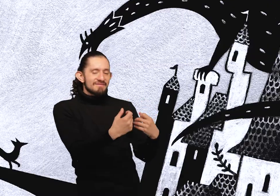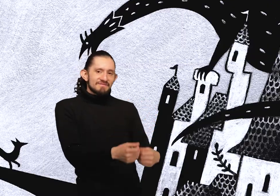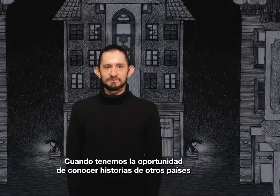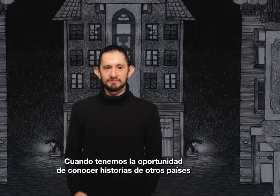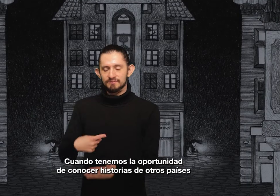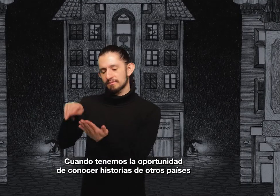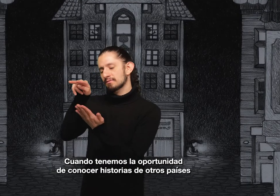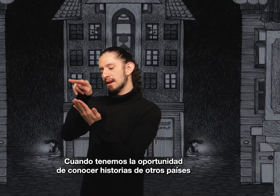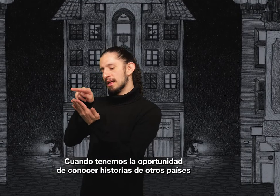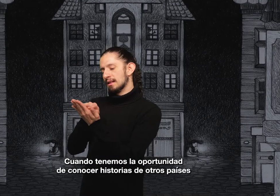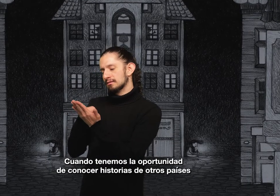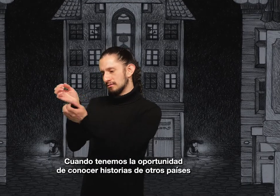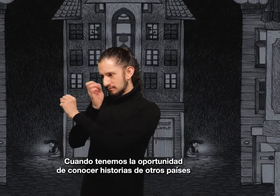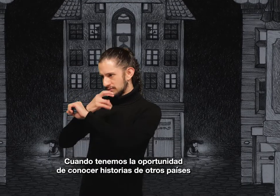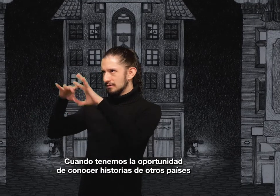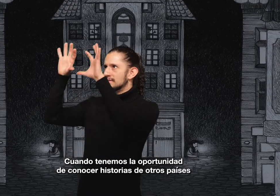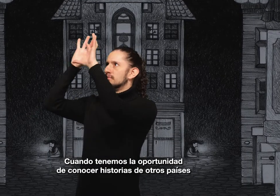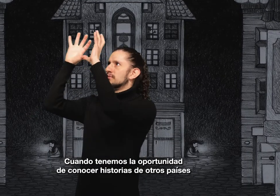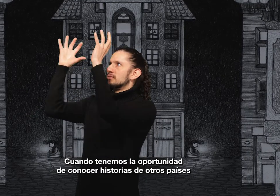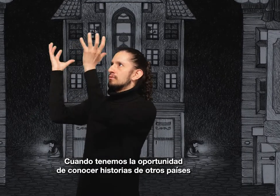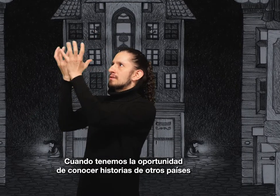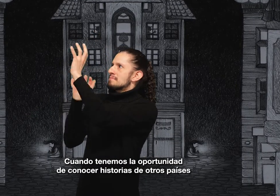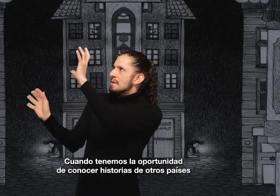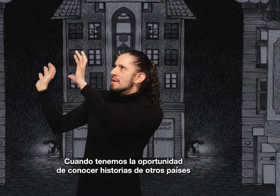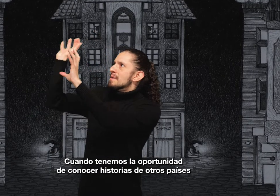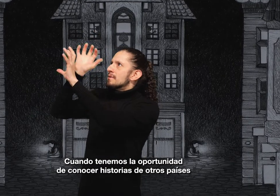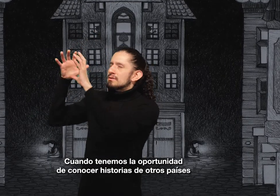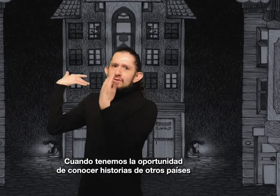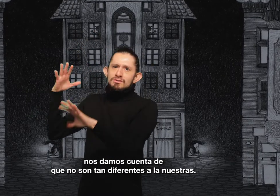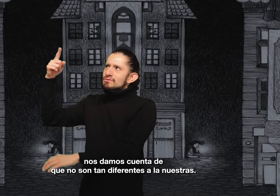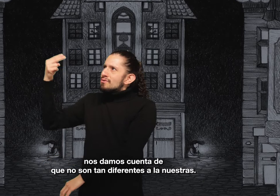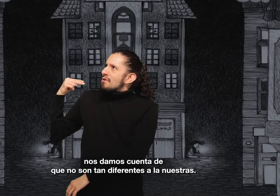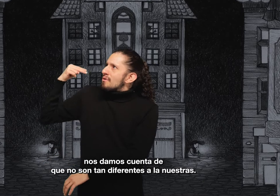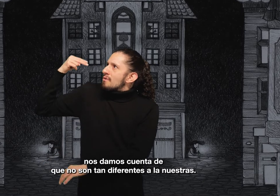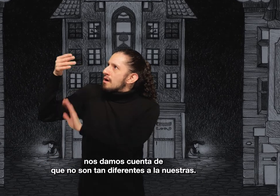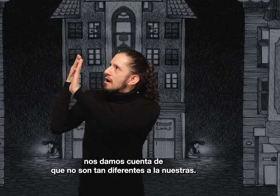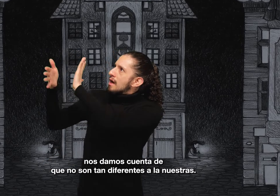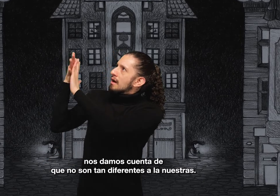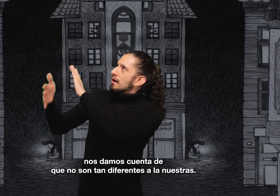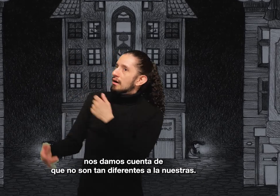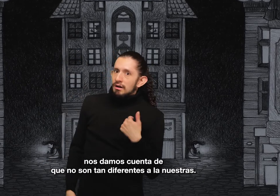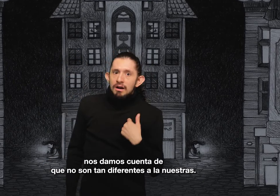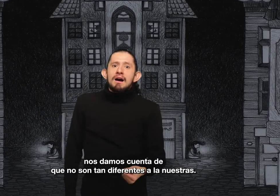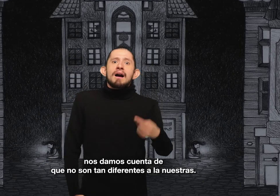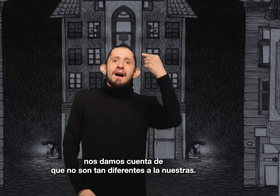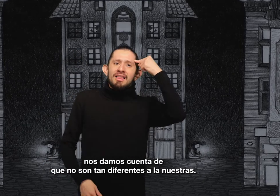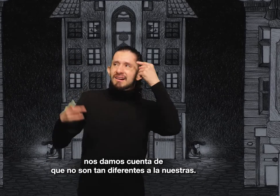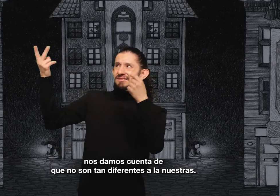Cuando tenemos la oportunidad de conocer historias de otros países, nos damos cuenta de que no son tan diferentes a